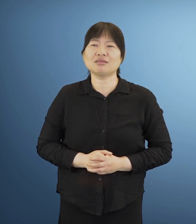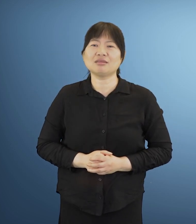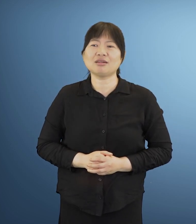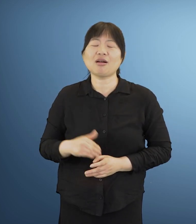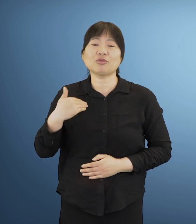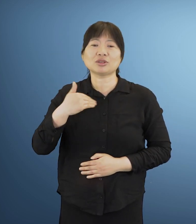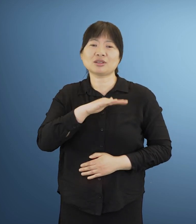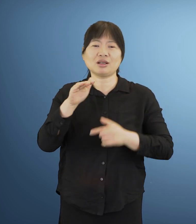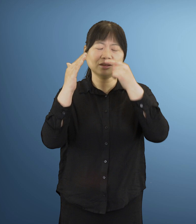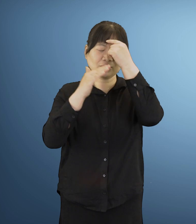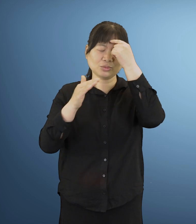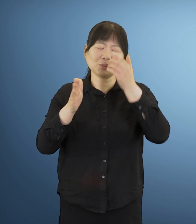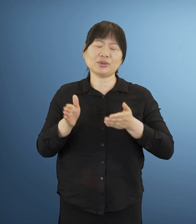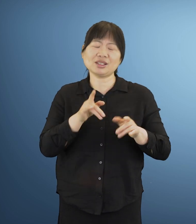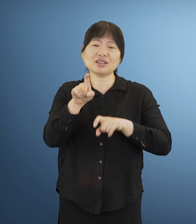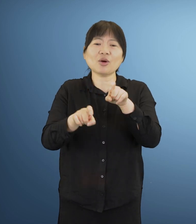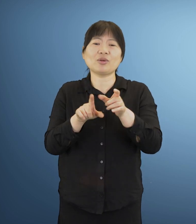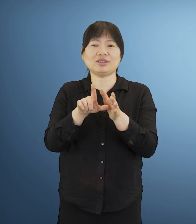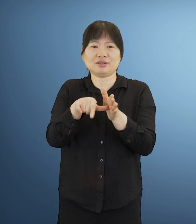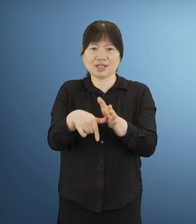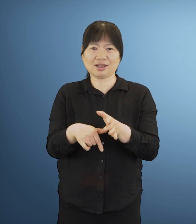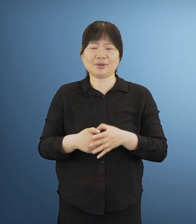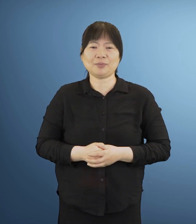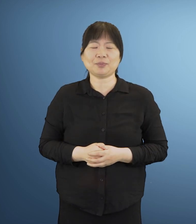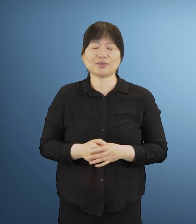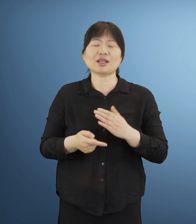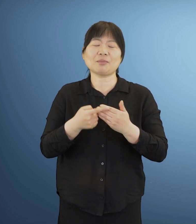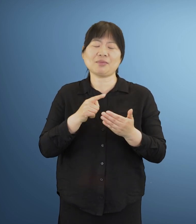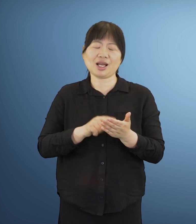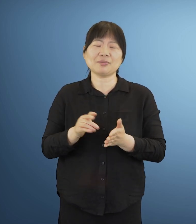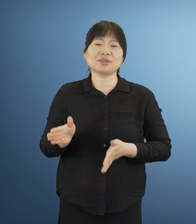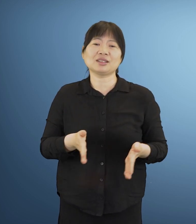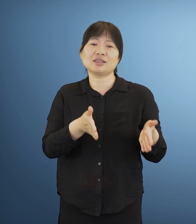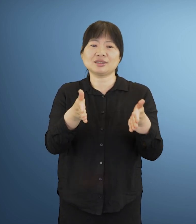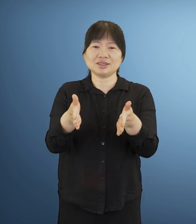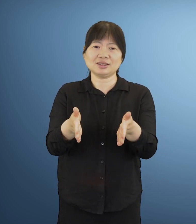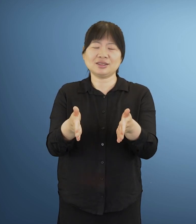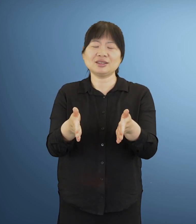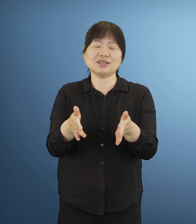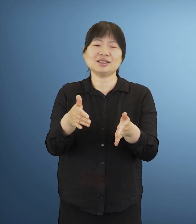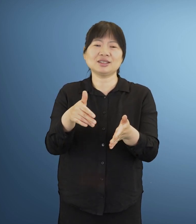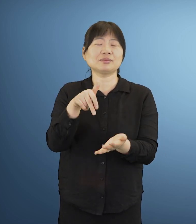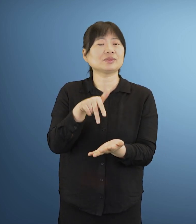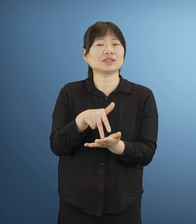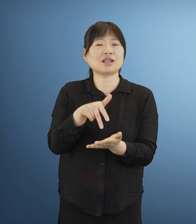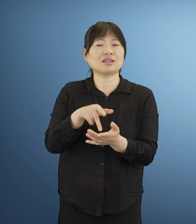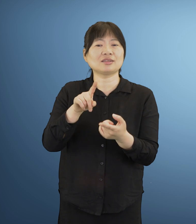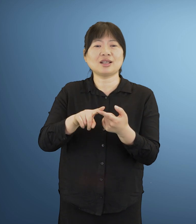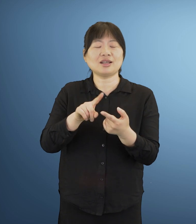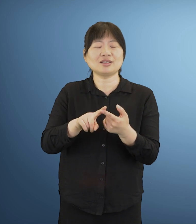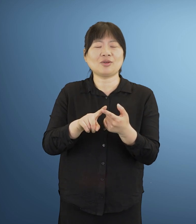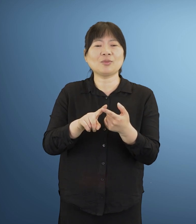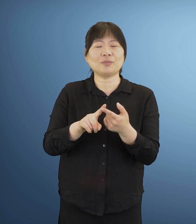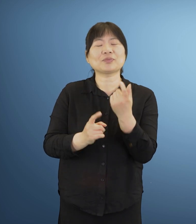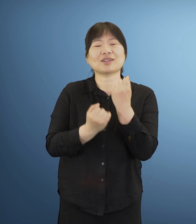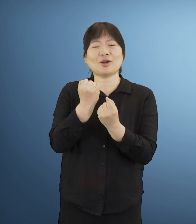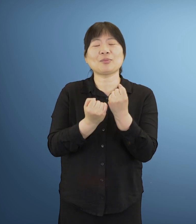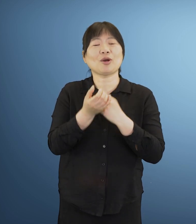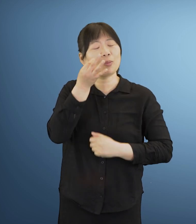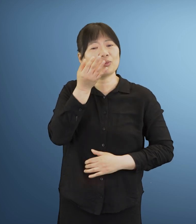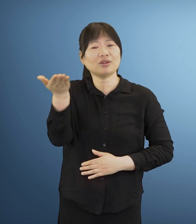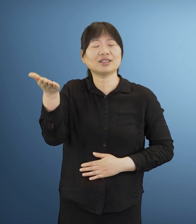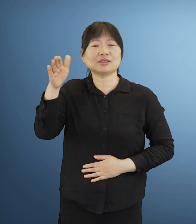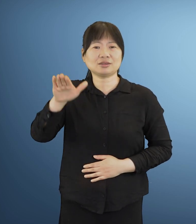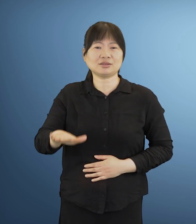우리가 성도의 길을 걸어가면서 겪는 마음의 행로를 경우들을 열거한 겁니다.